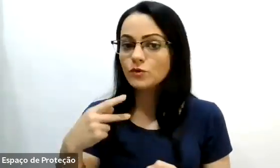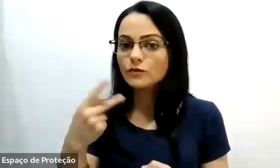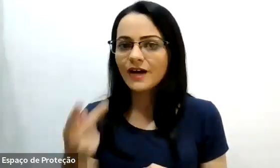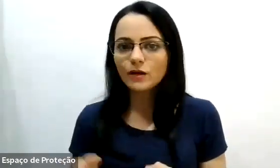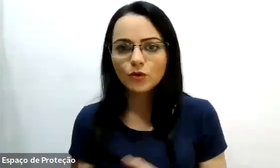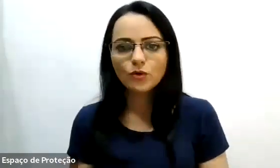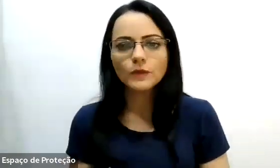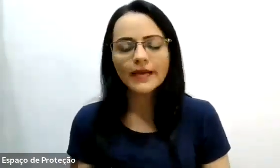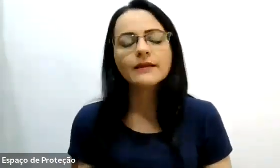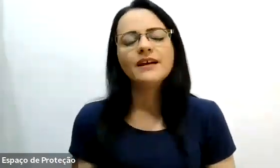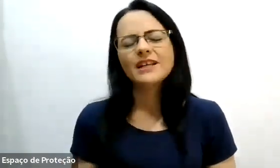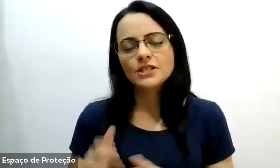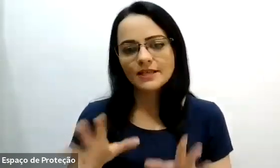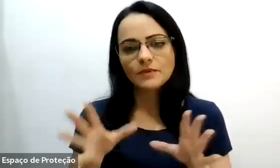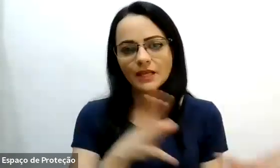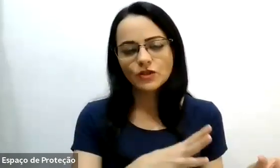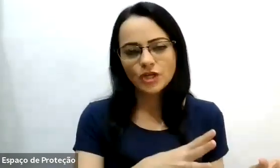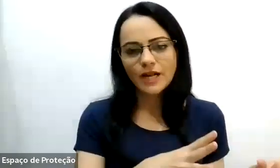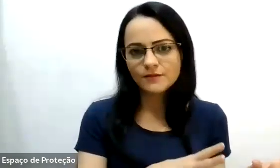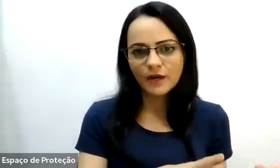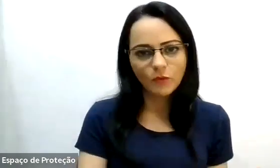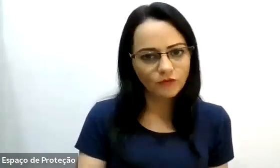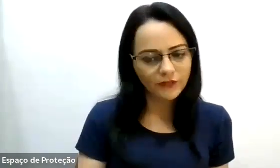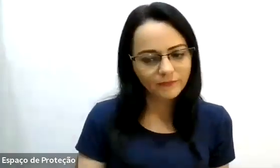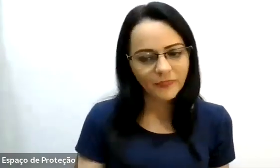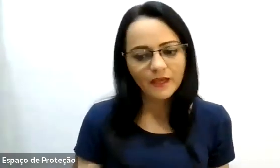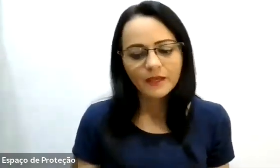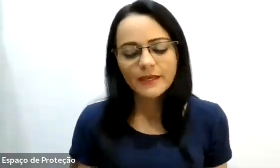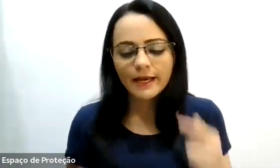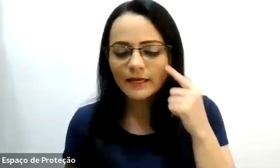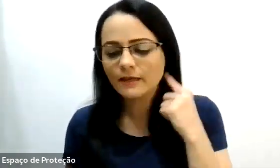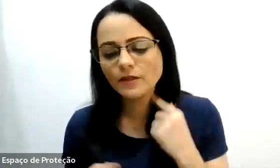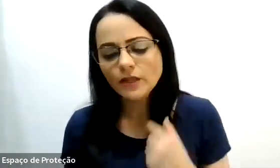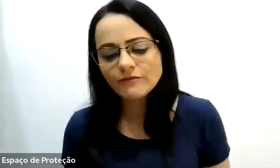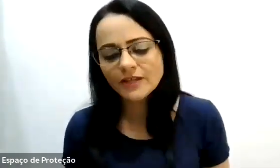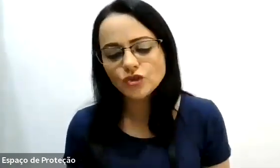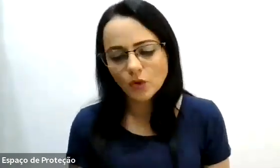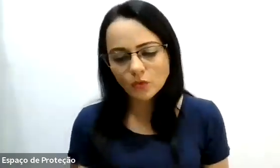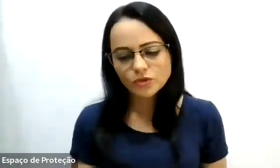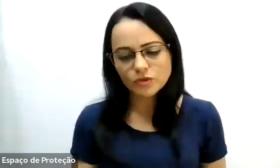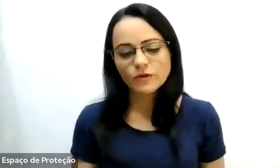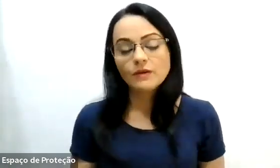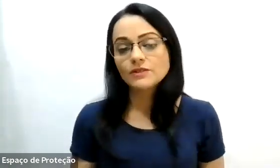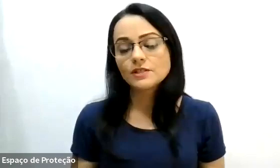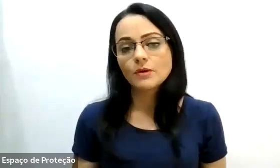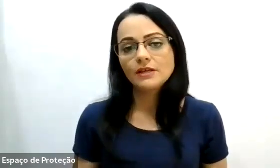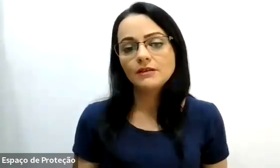Deus falou, né? A gente sempre tenta tirar esse verbo ouvir, e aí, ao invés de ouçam, vocês podem